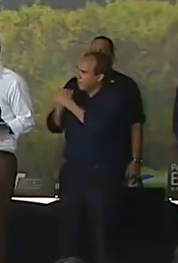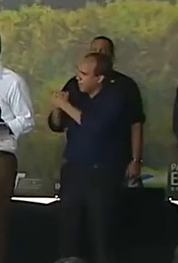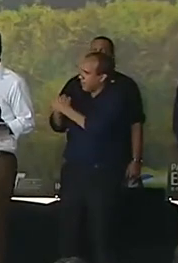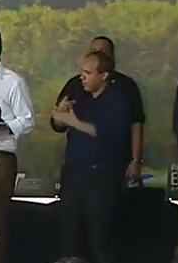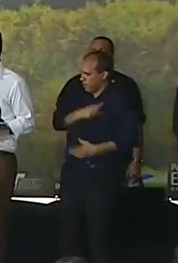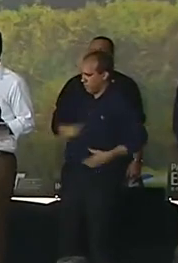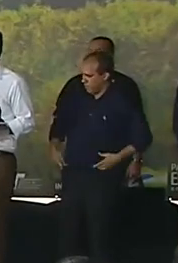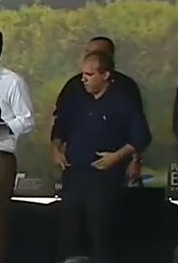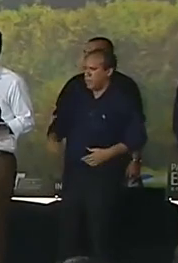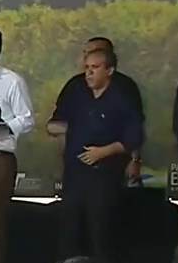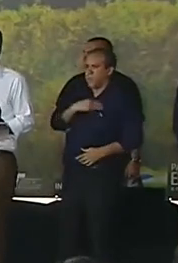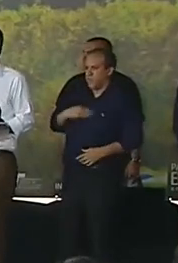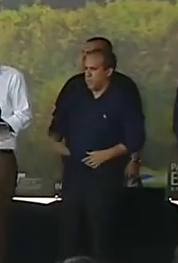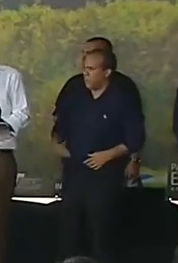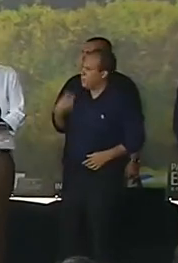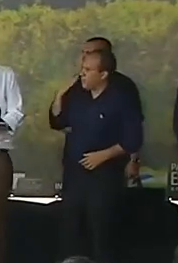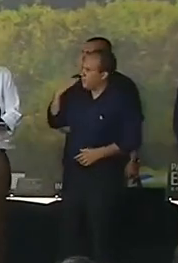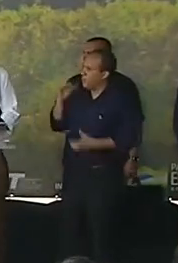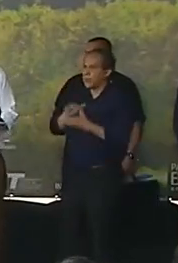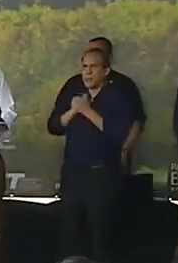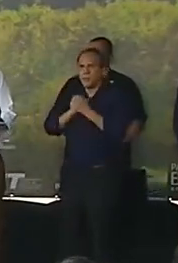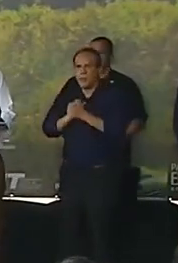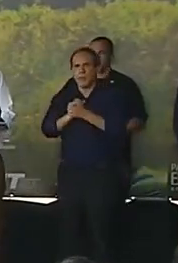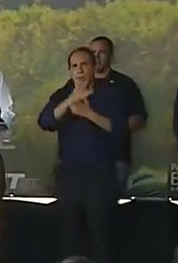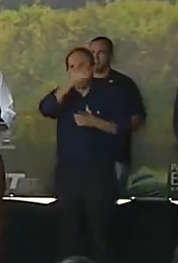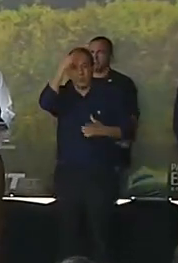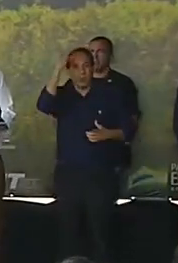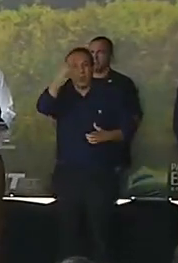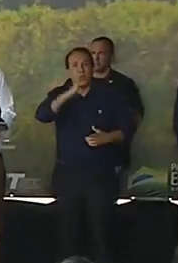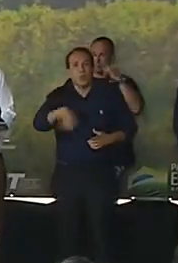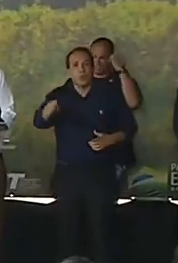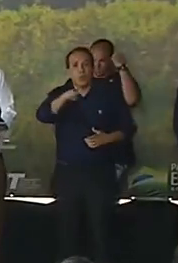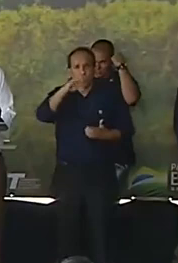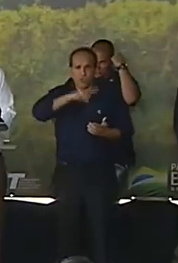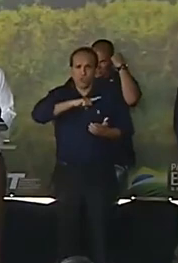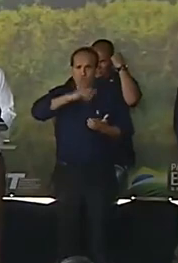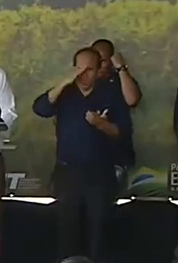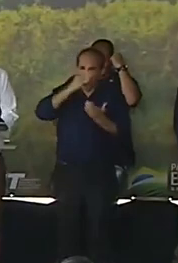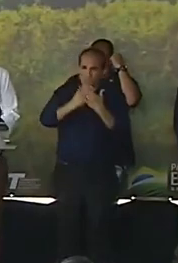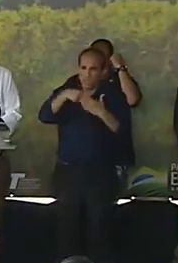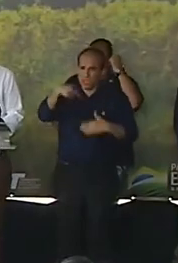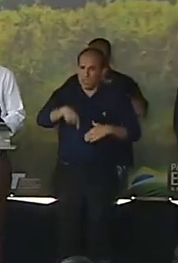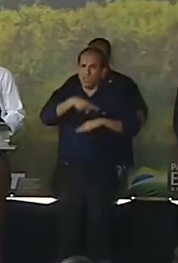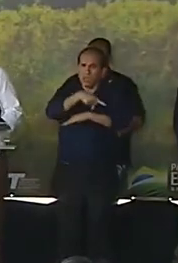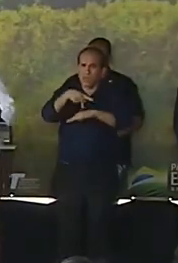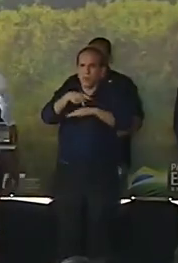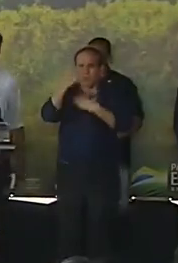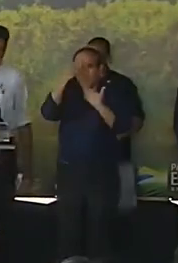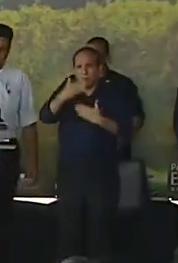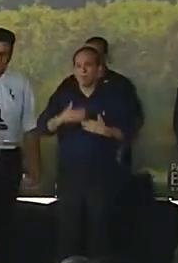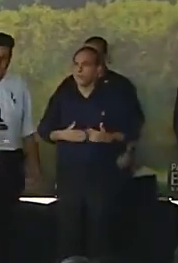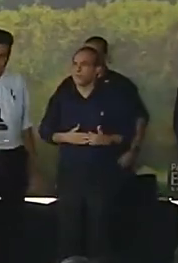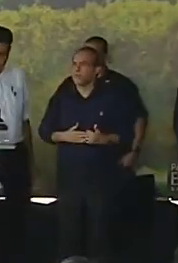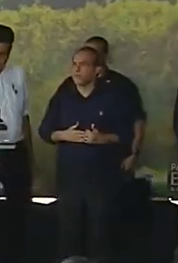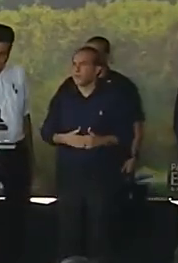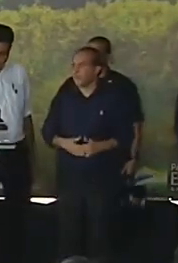presidente, parabéns, ministro Tarcísio, parabéns aos brasileiros que acreditam neste país. Muito obrigado.